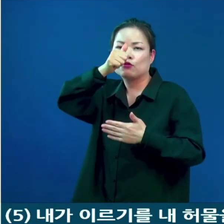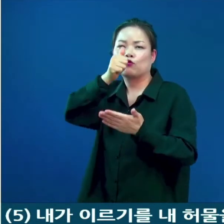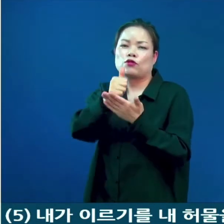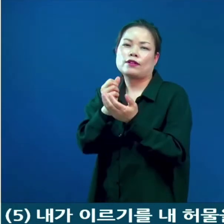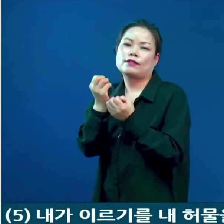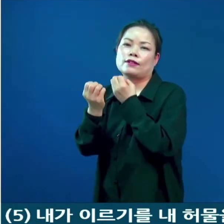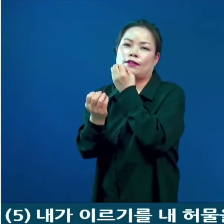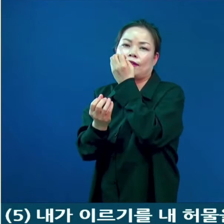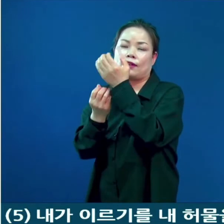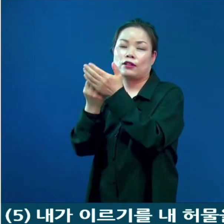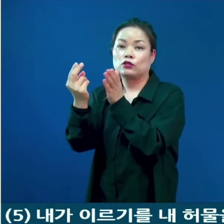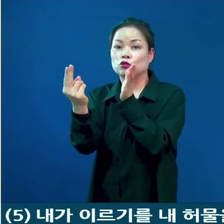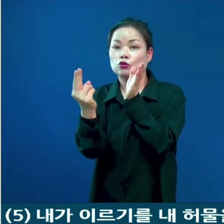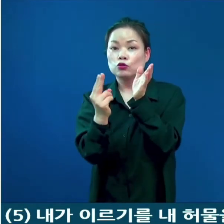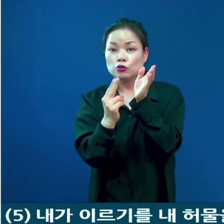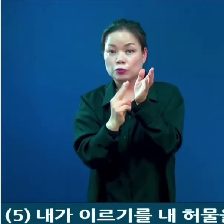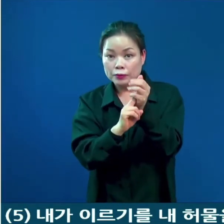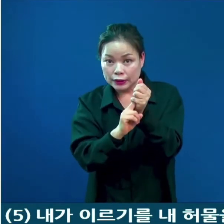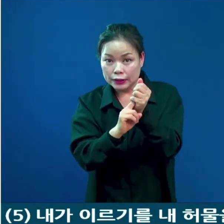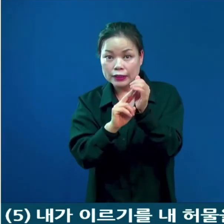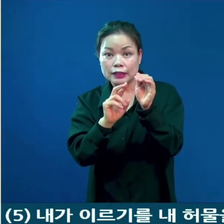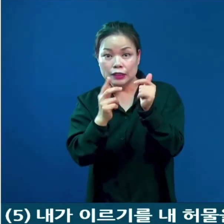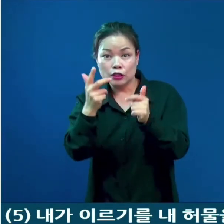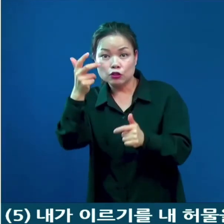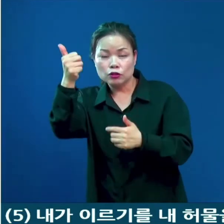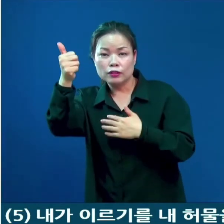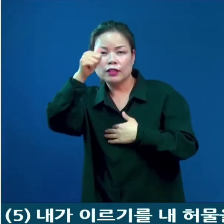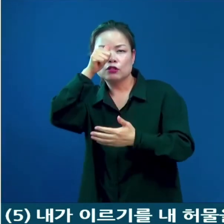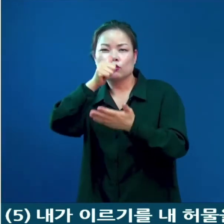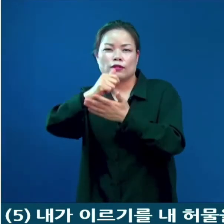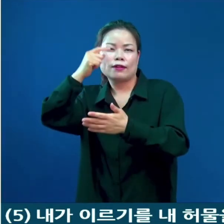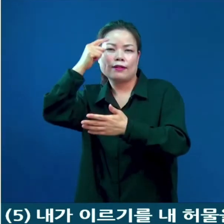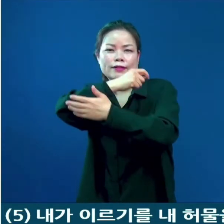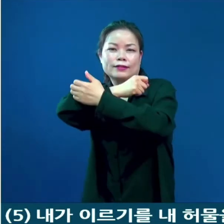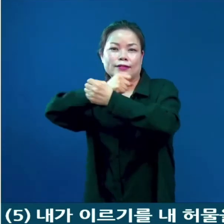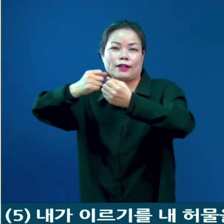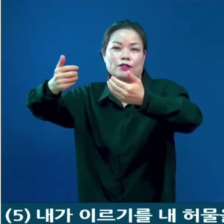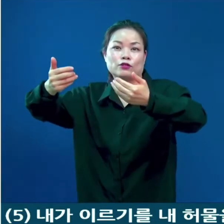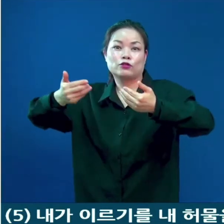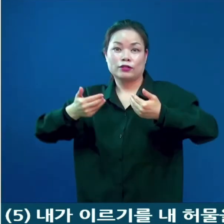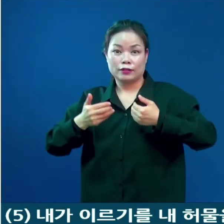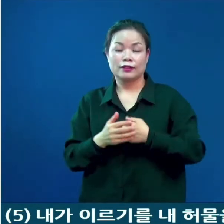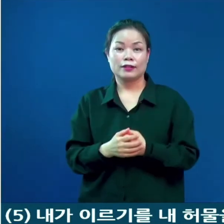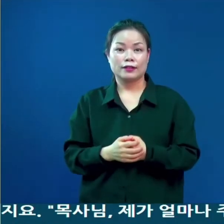내 죄악을 숨기지 아니하였더니 곧 주께서 내 죄악을 사하셨나이다.